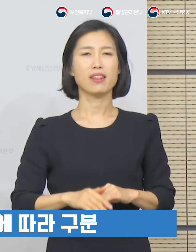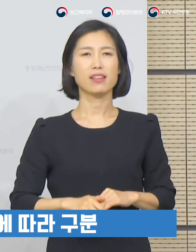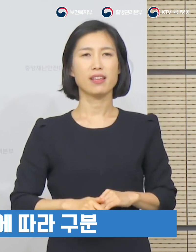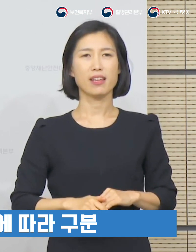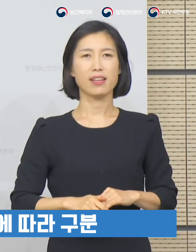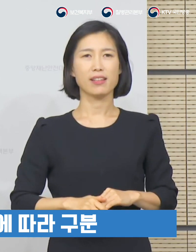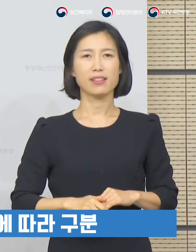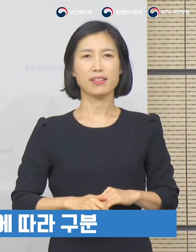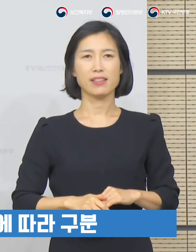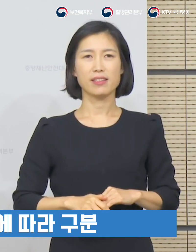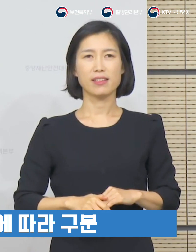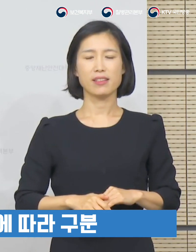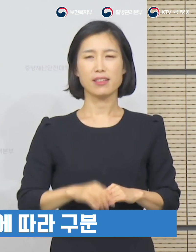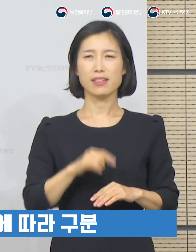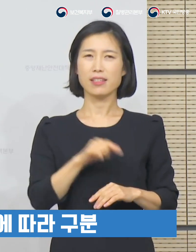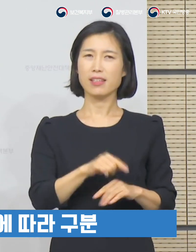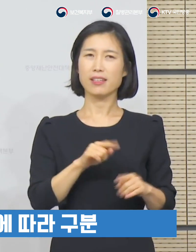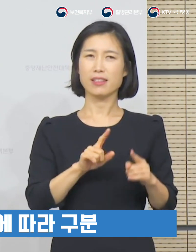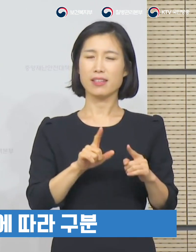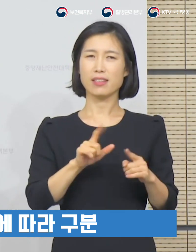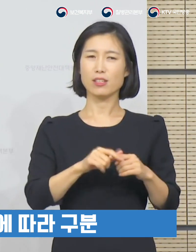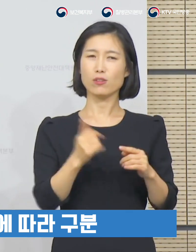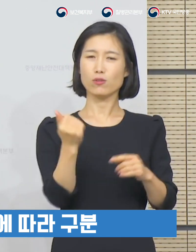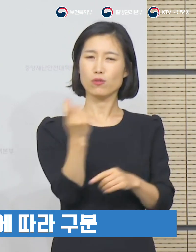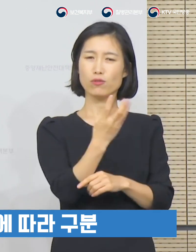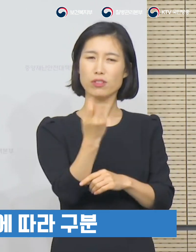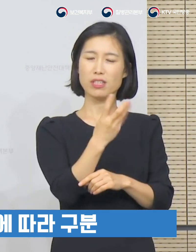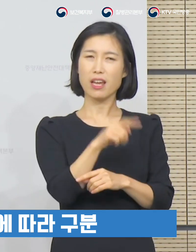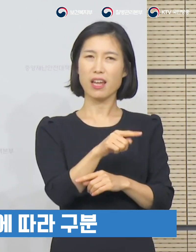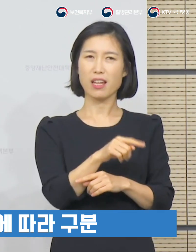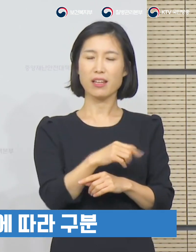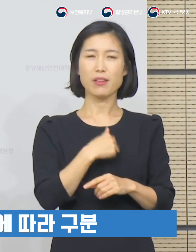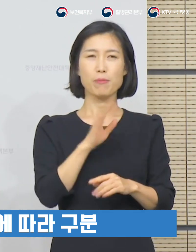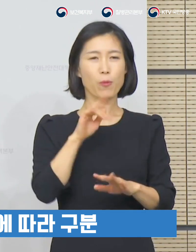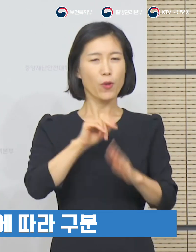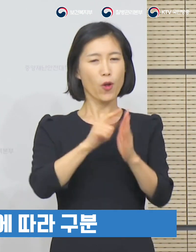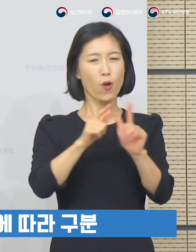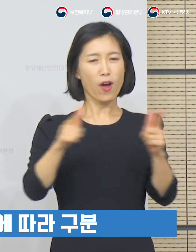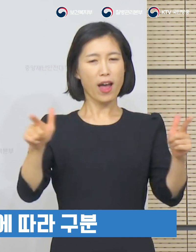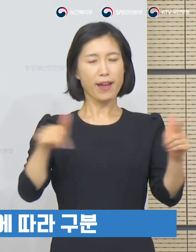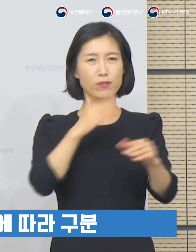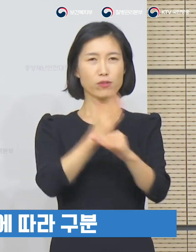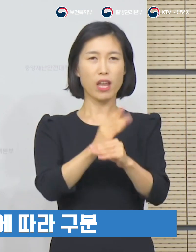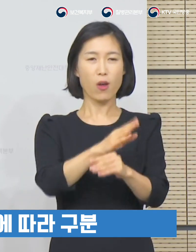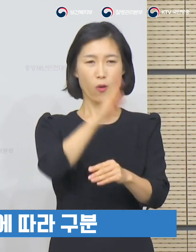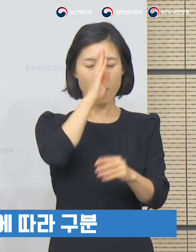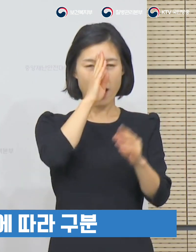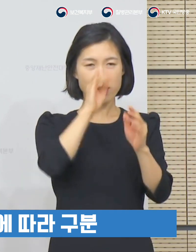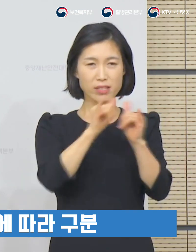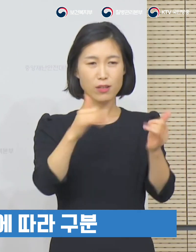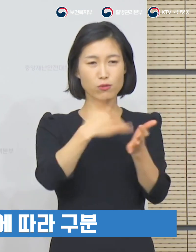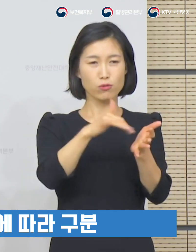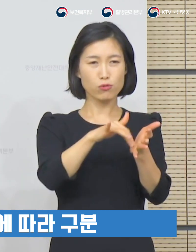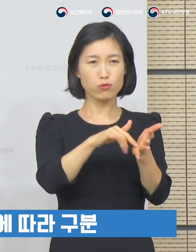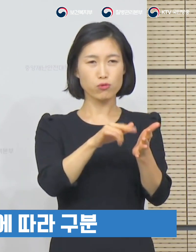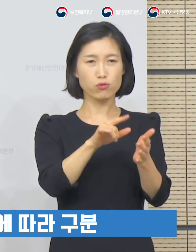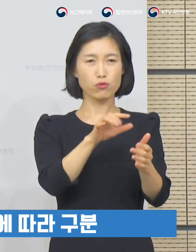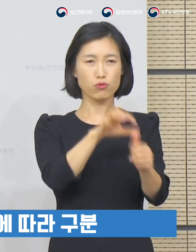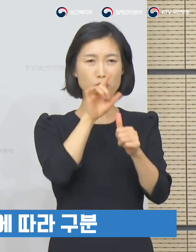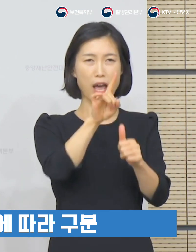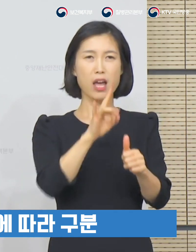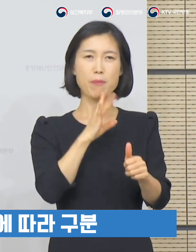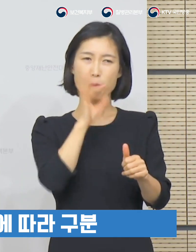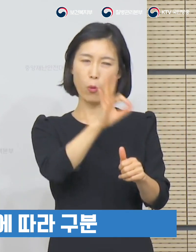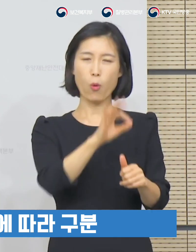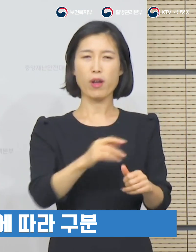이것을 이 여러 가지 지표 중에 이것만 보고 환자의 수만 보고 저희가 우리